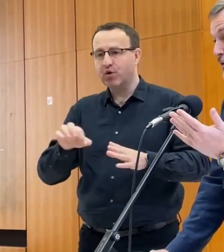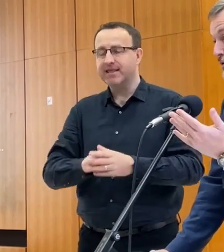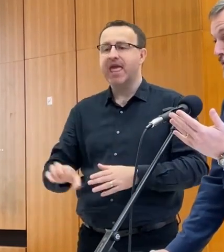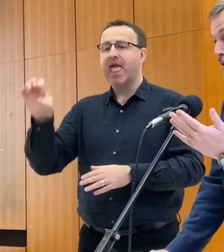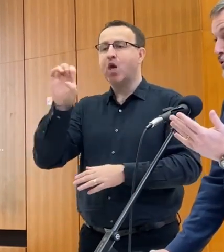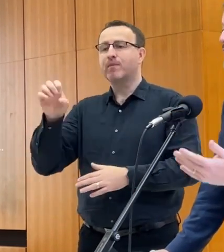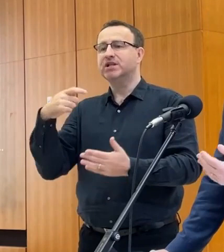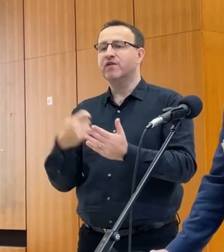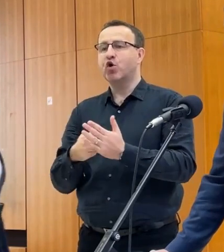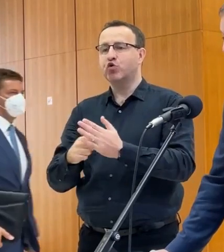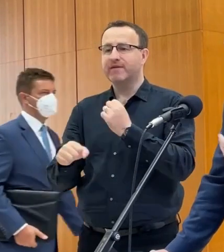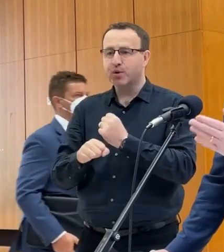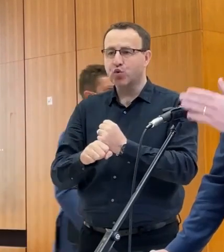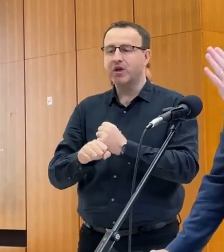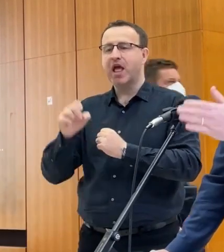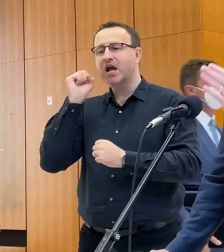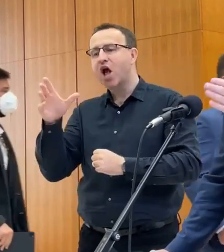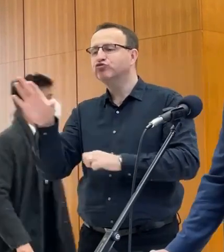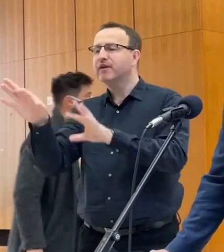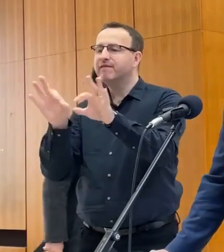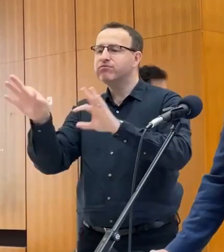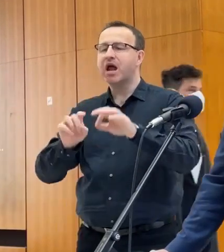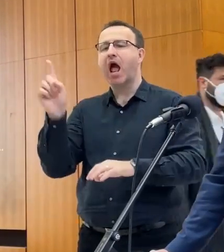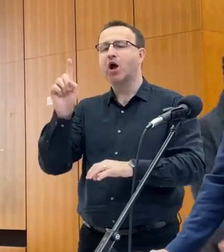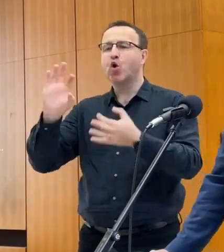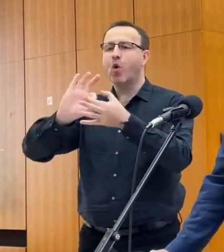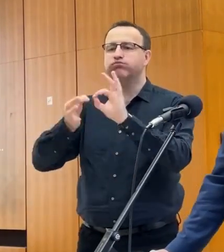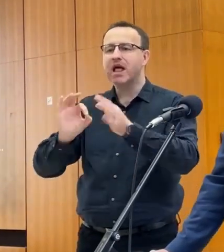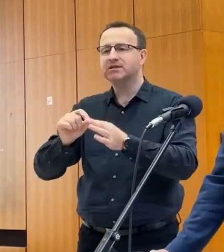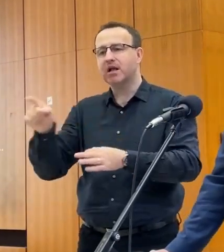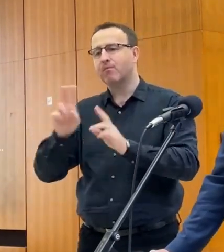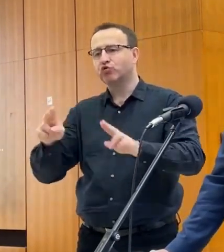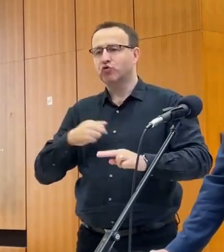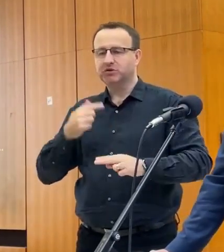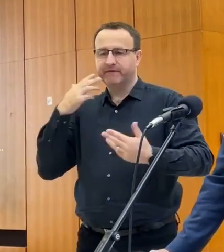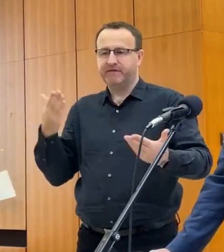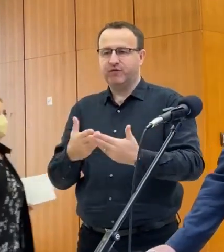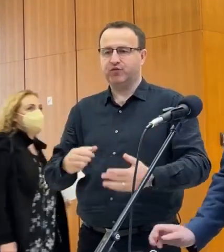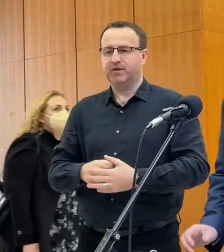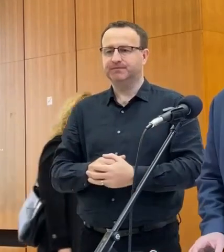európsky dôchodkový produkt a každý si zvolí, že aká kombinácia týchto možností mu vyhovuje.